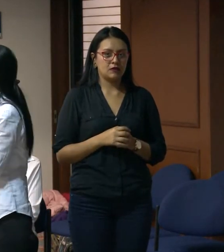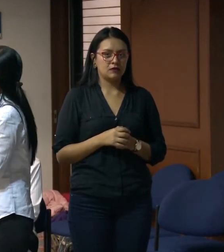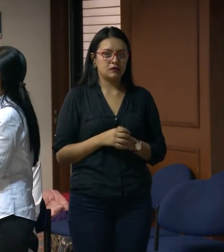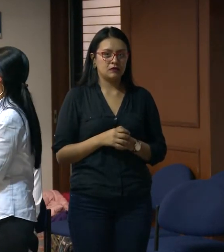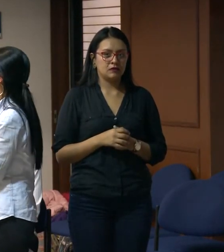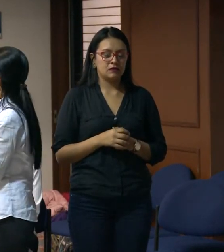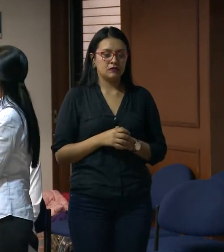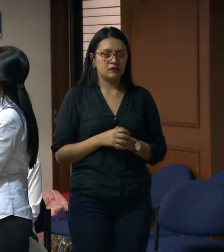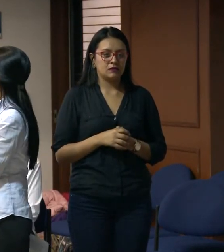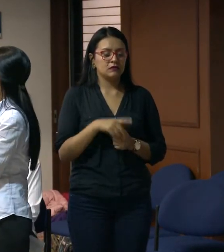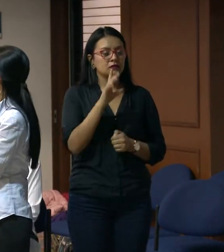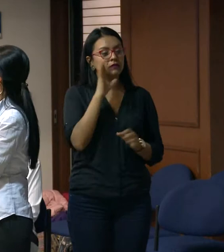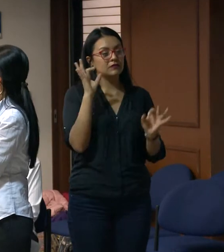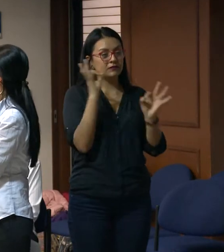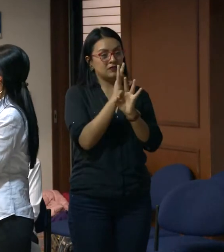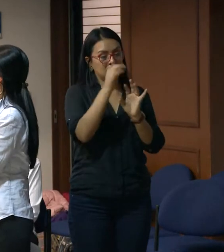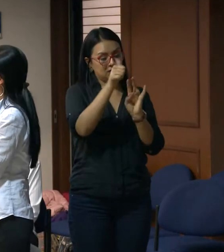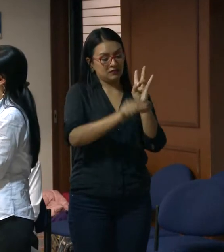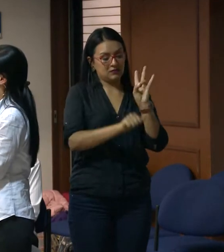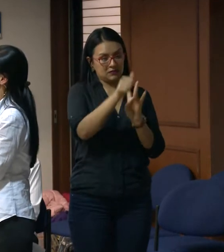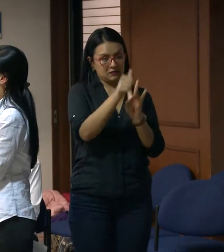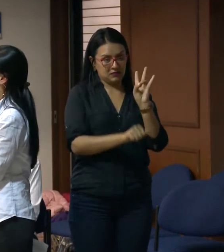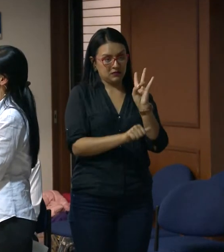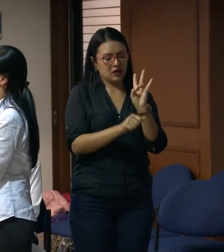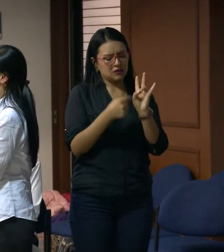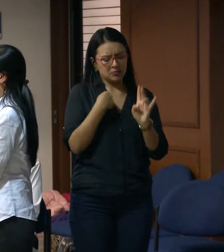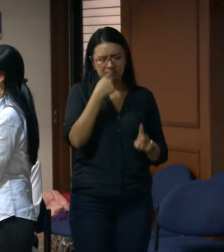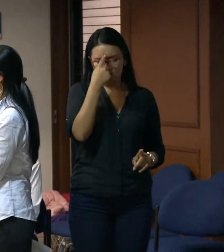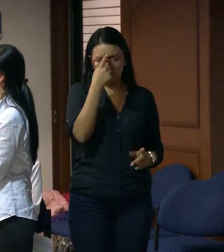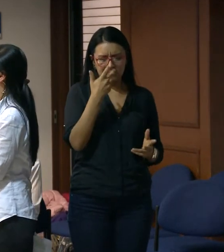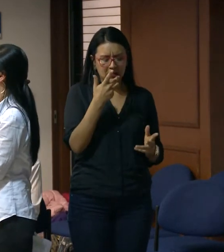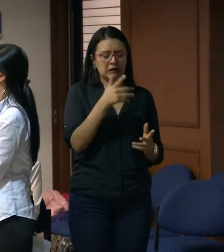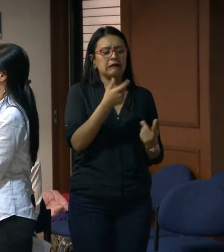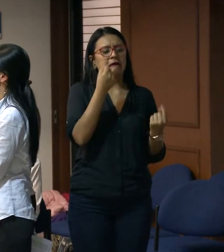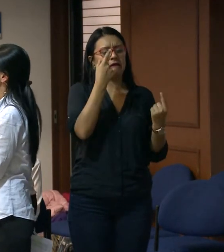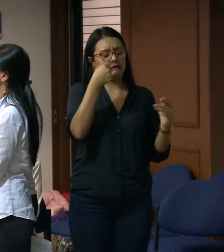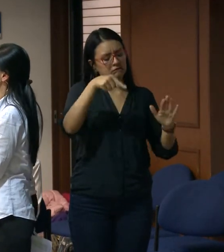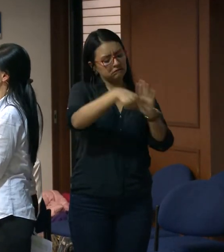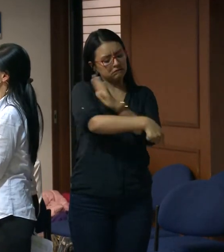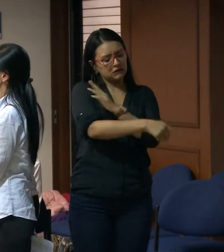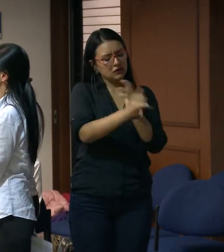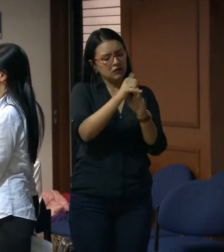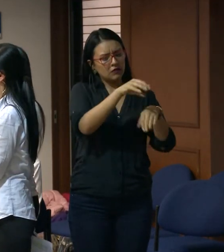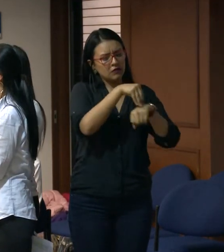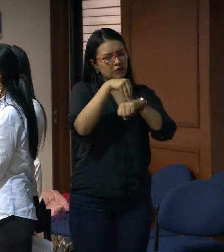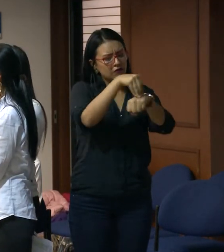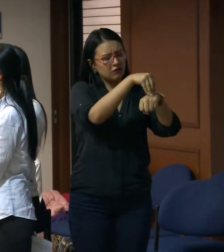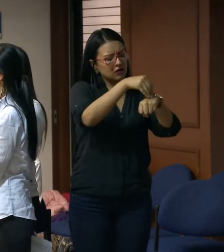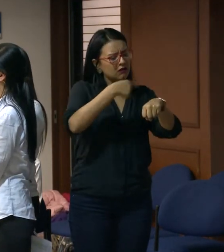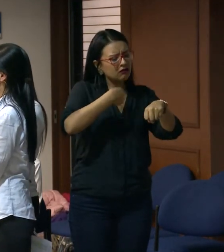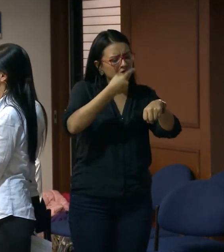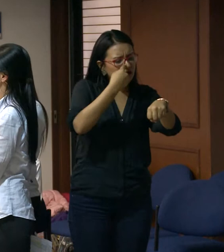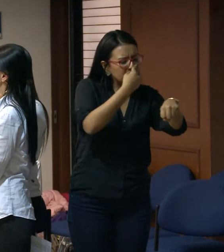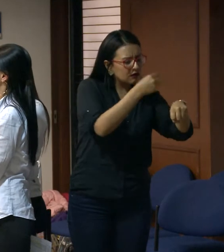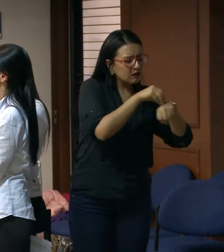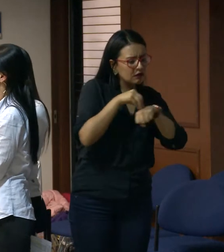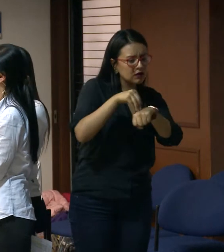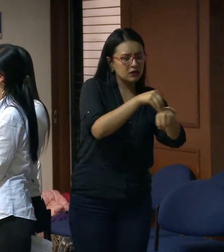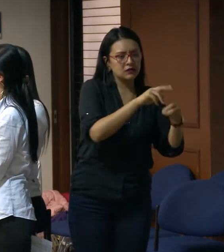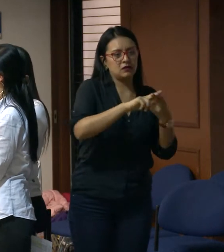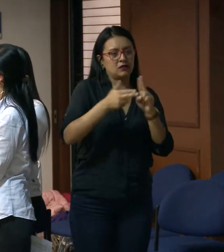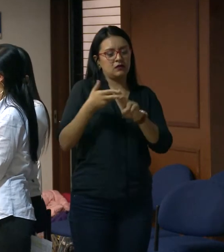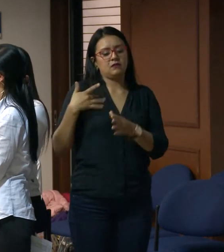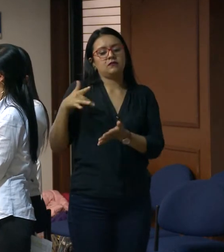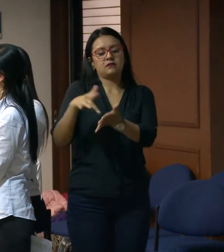Entonces, desde el enfoque cualitativo, se busca comprender y profundizar los fenómenos explorándolos desde la perspectiva